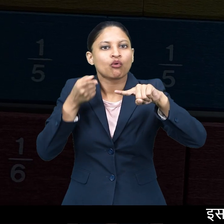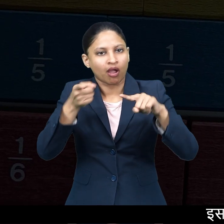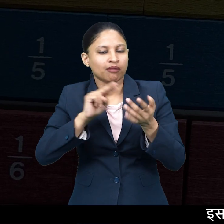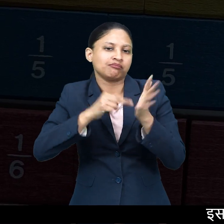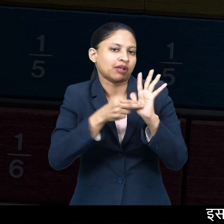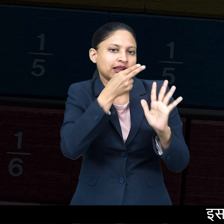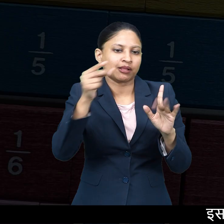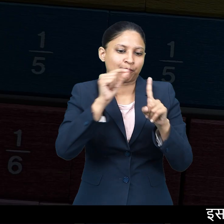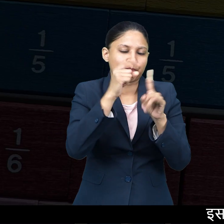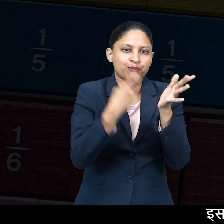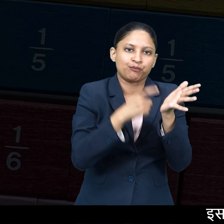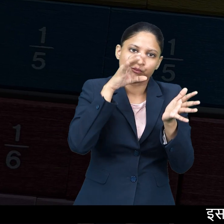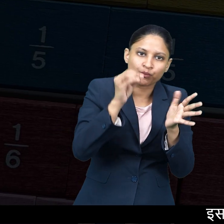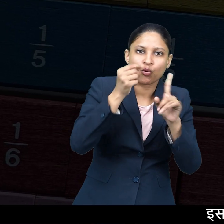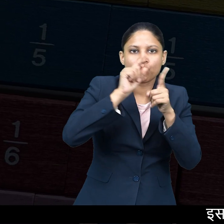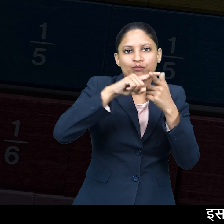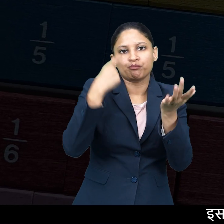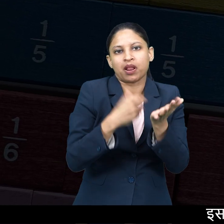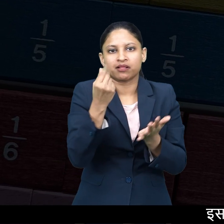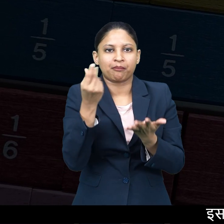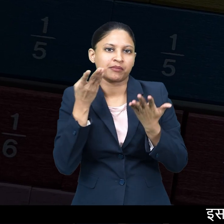उचित अंश है।